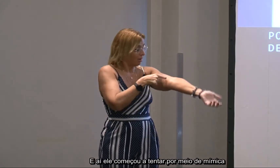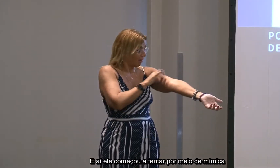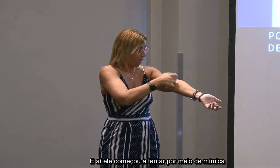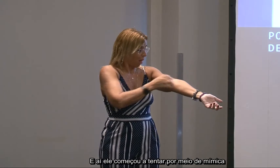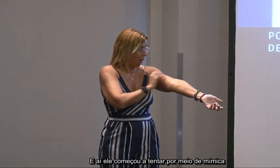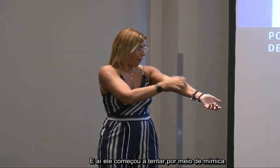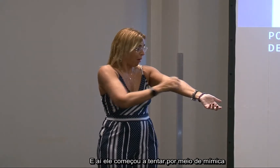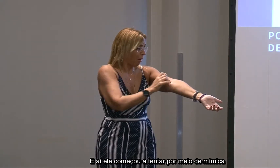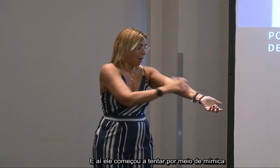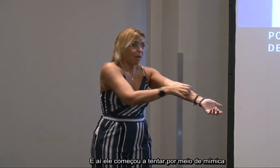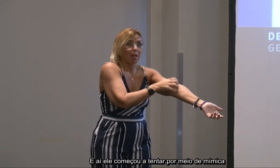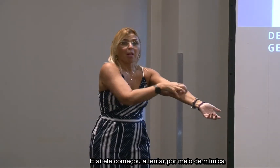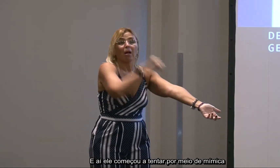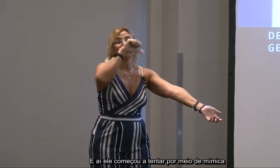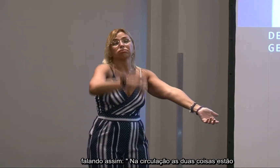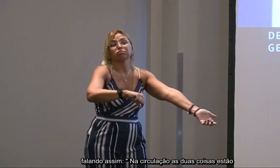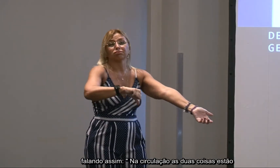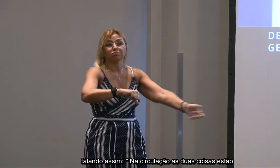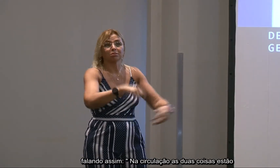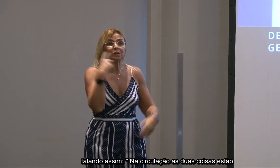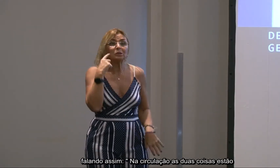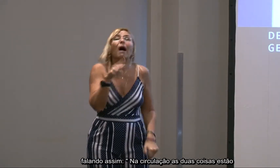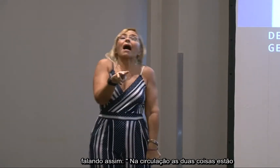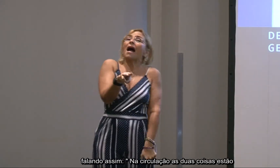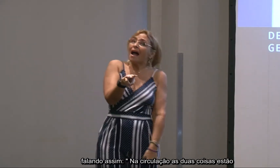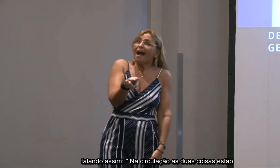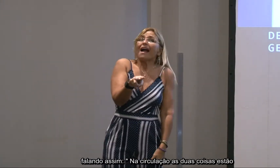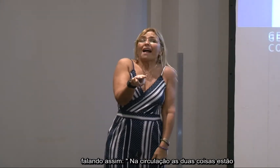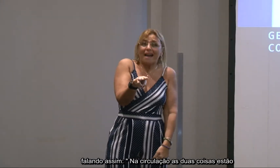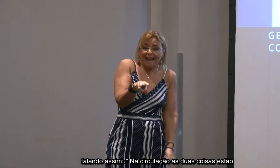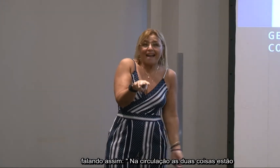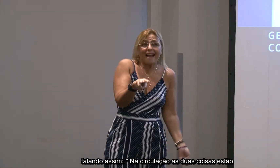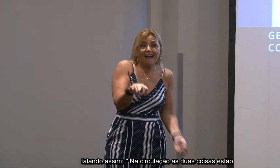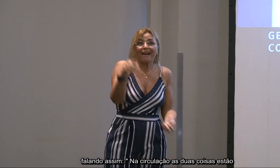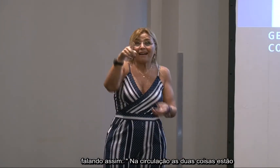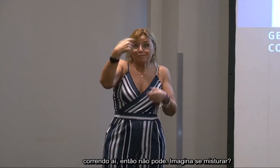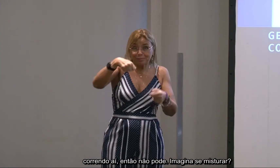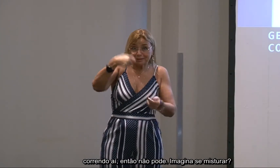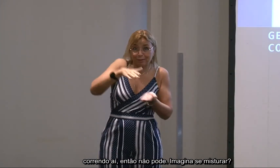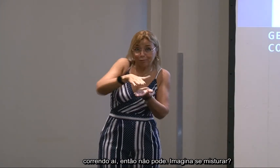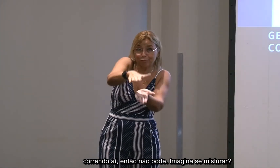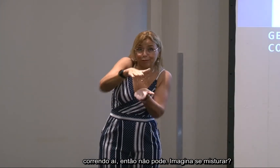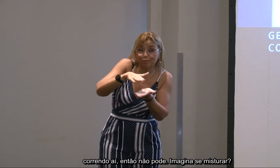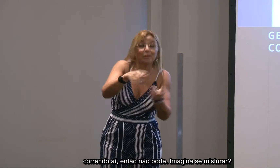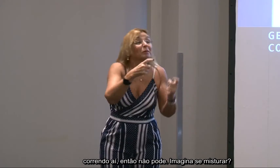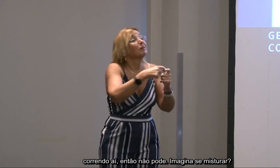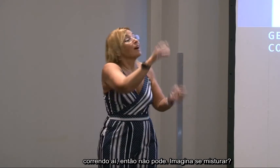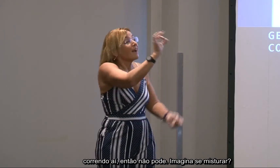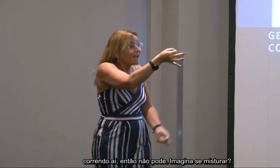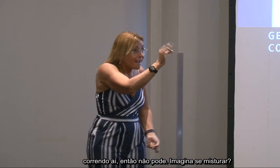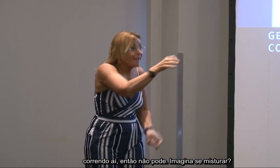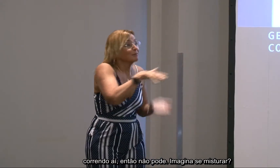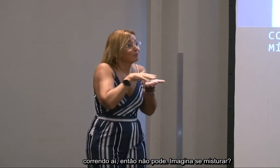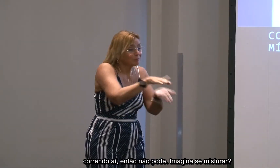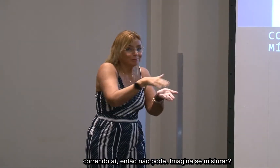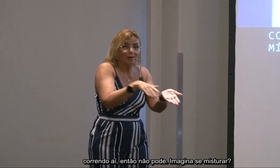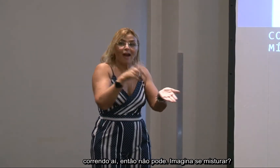meio de mímica, né, falando assim, na circulação as duas coisas estão correndo, aí olha só, então não pode, imagina